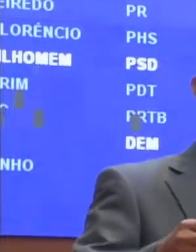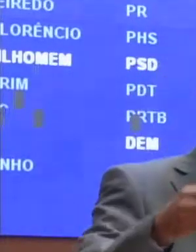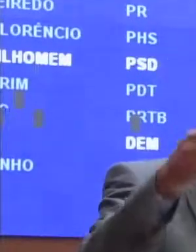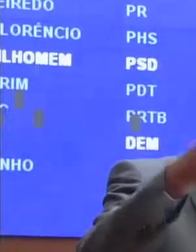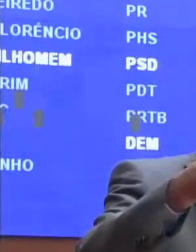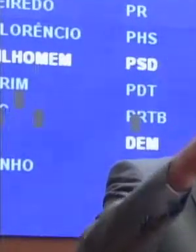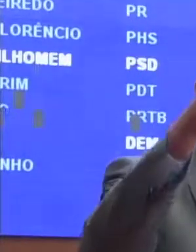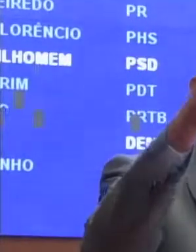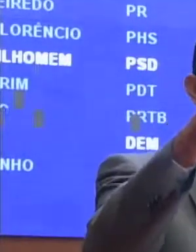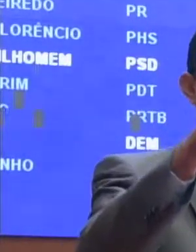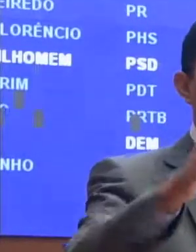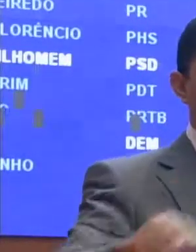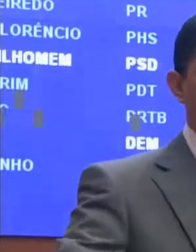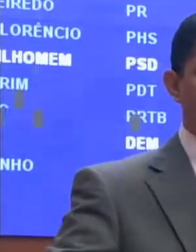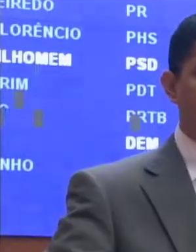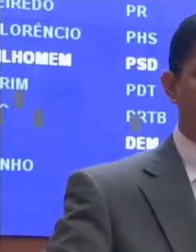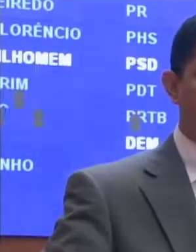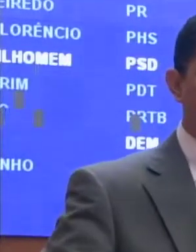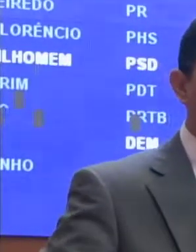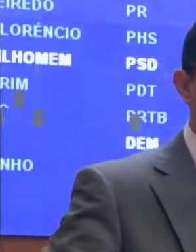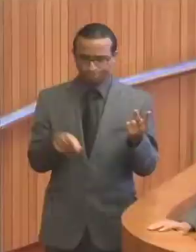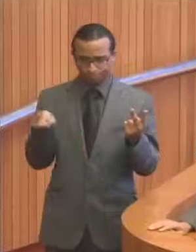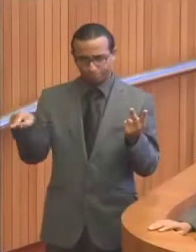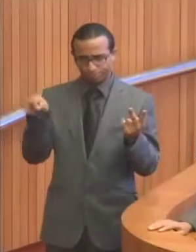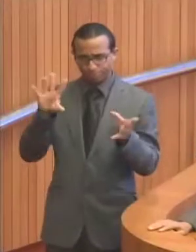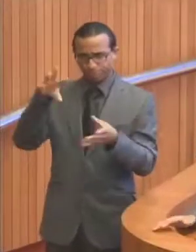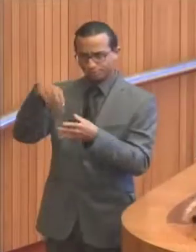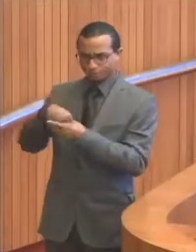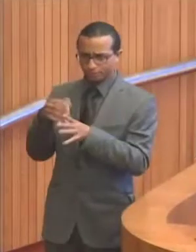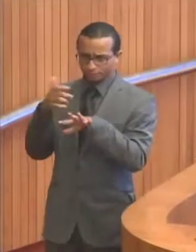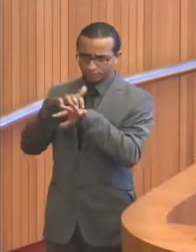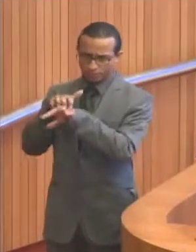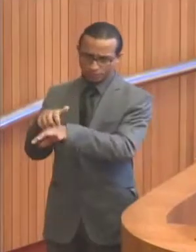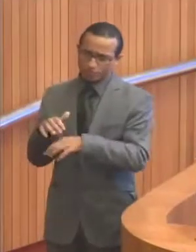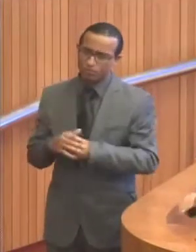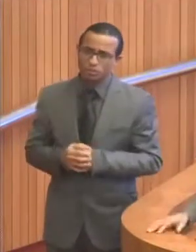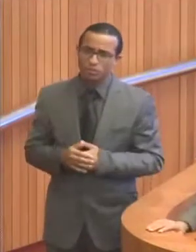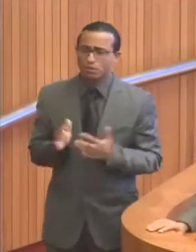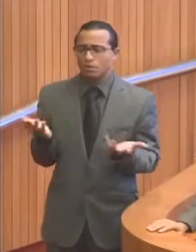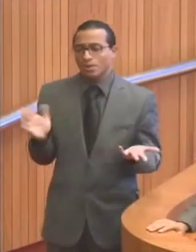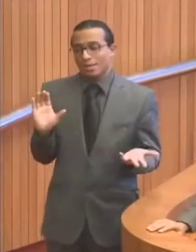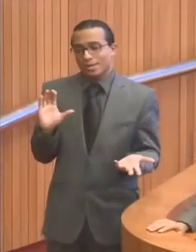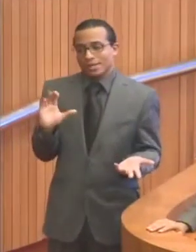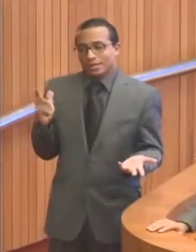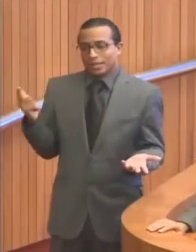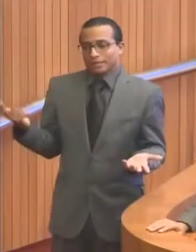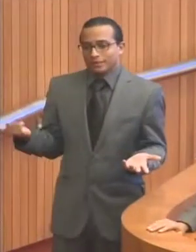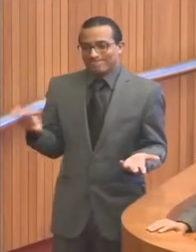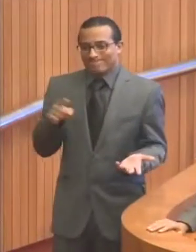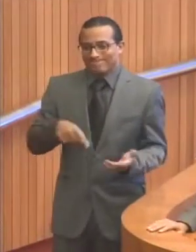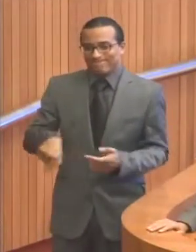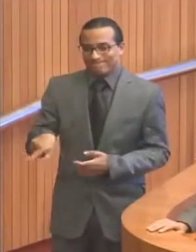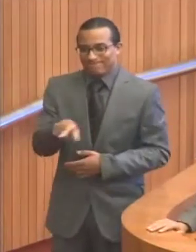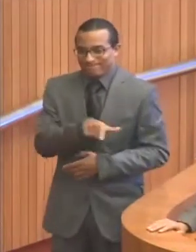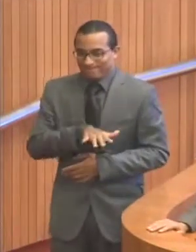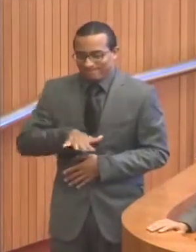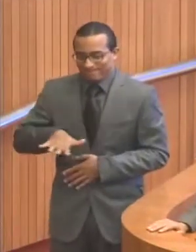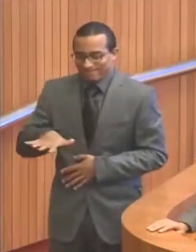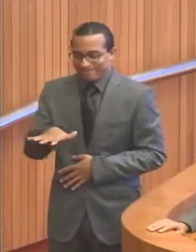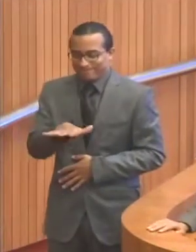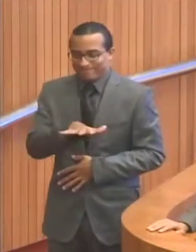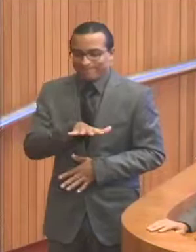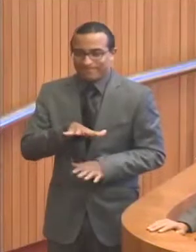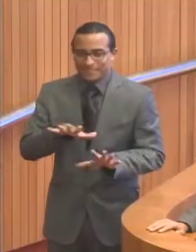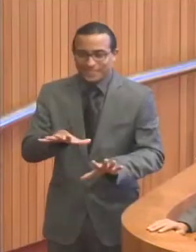ambas vítimas do acidente. Claro que a situação e a